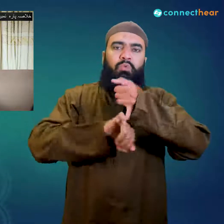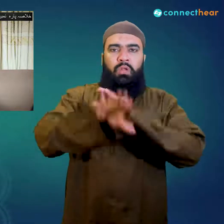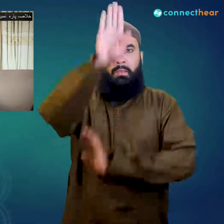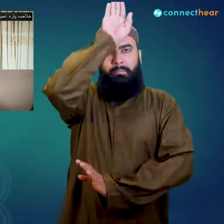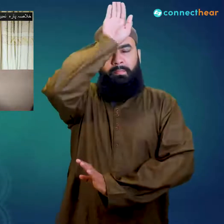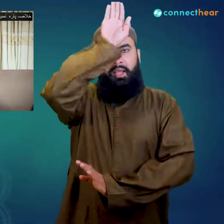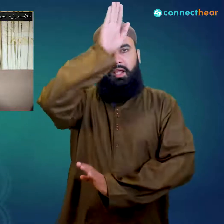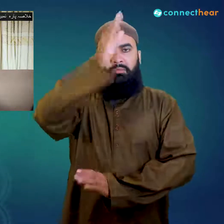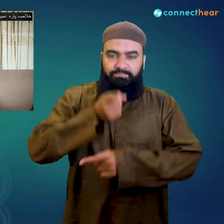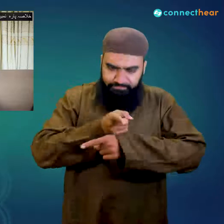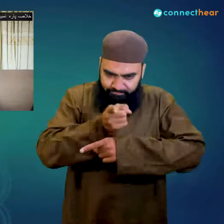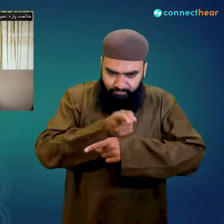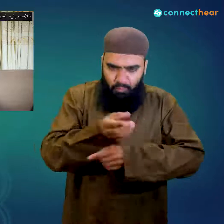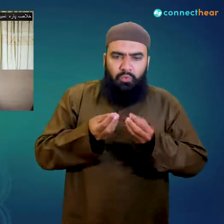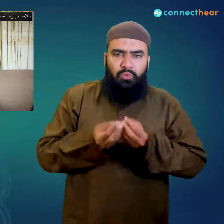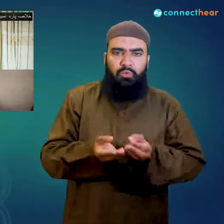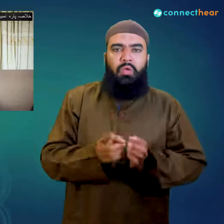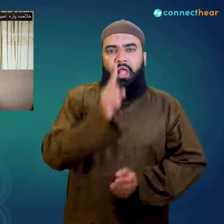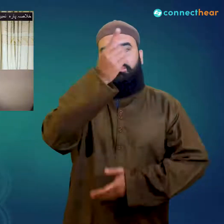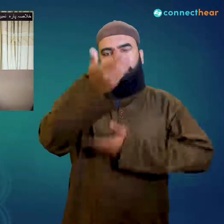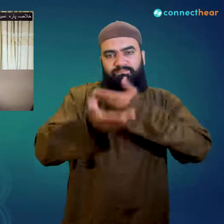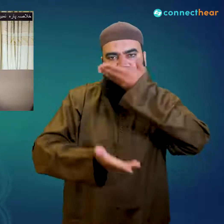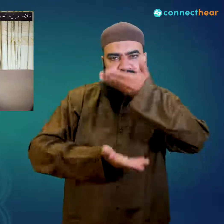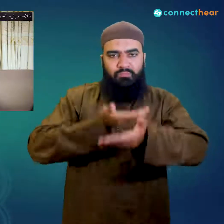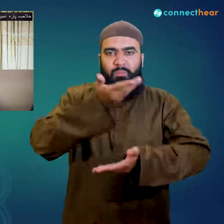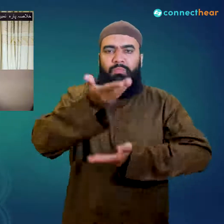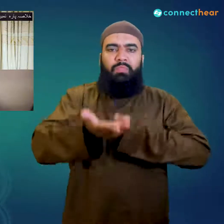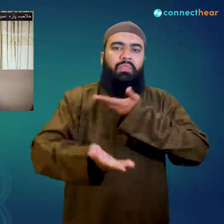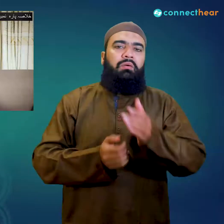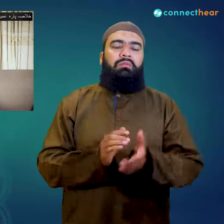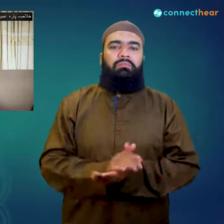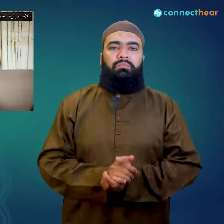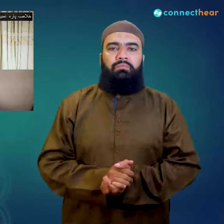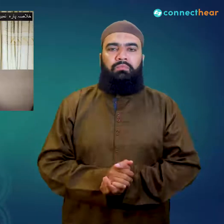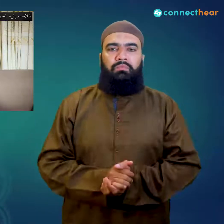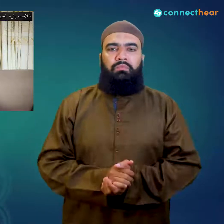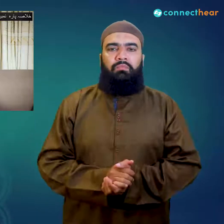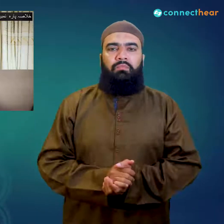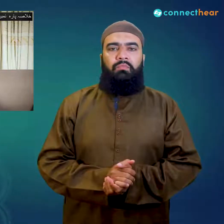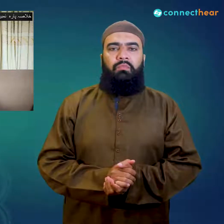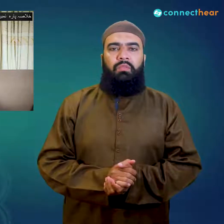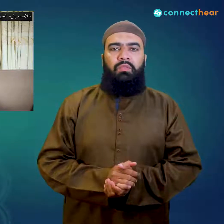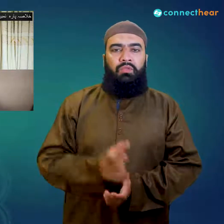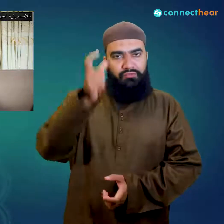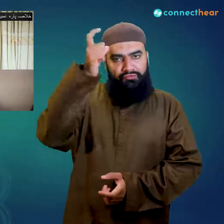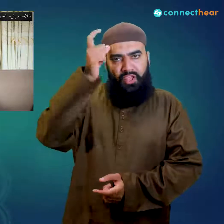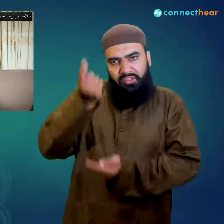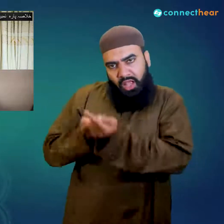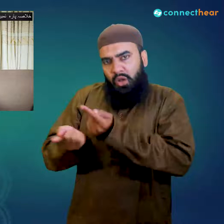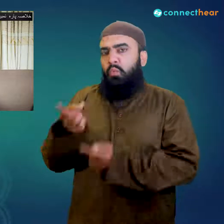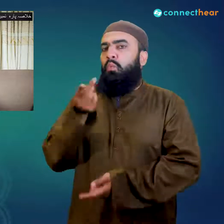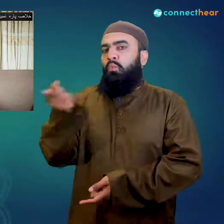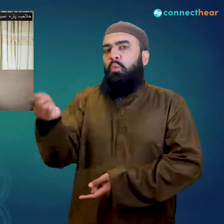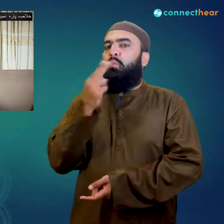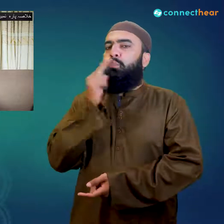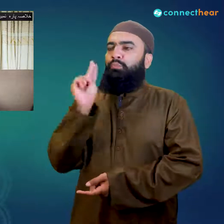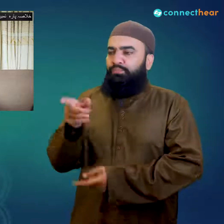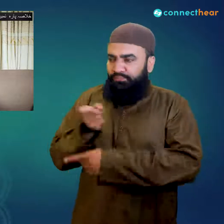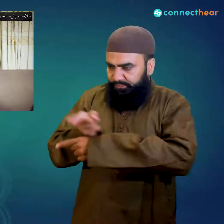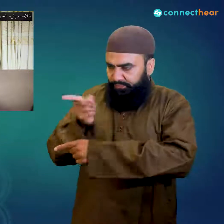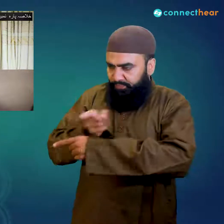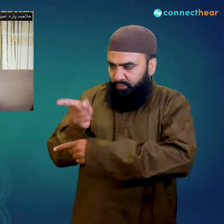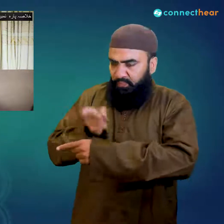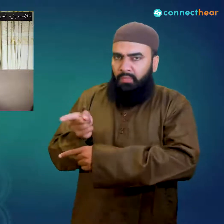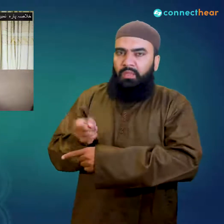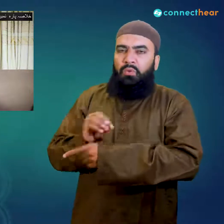کفر سلیمان ولکن الشیاطین کفروا یعلمون الناس السحر، بلکہ یہ شیاطین تھے جو لوگوں کو سحر اور